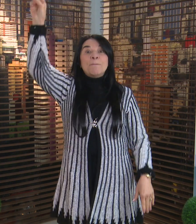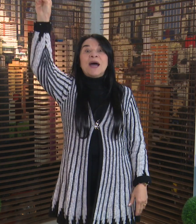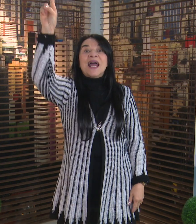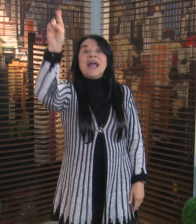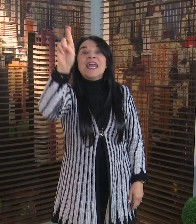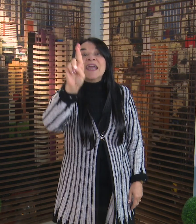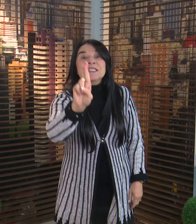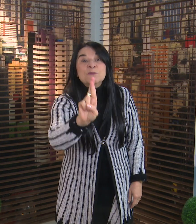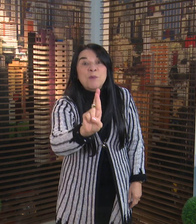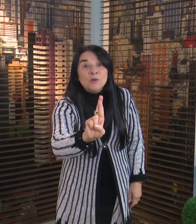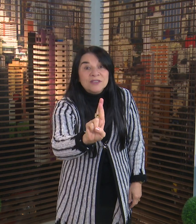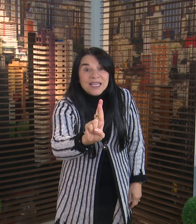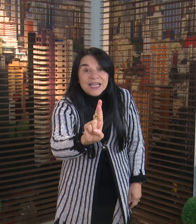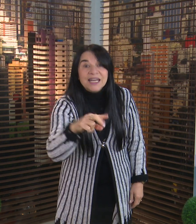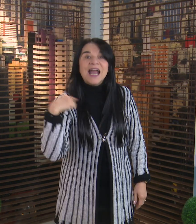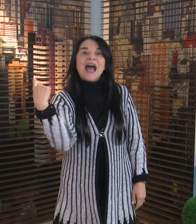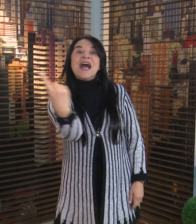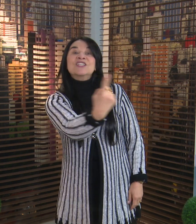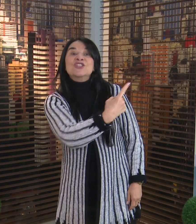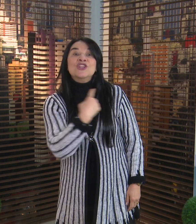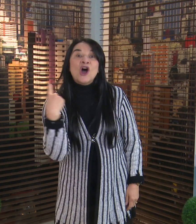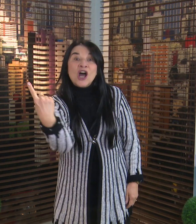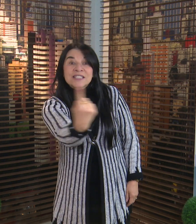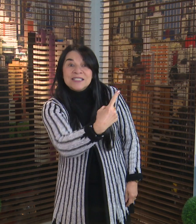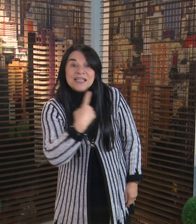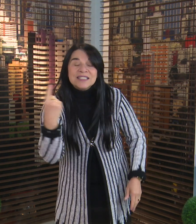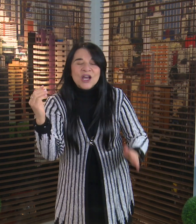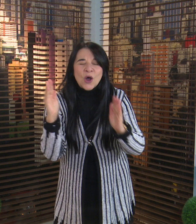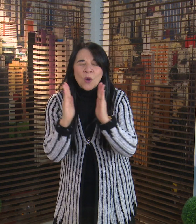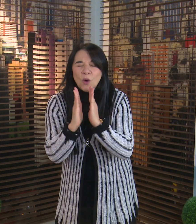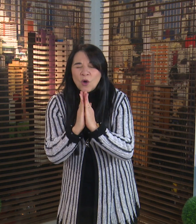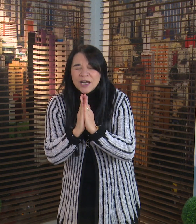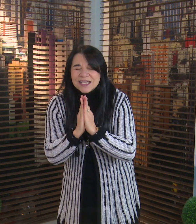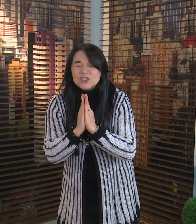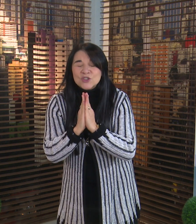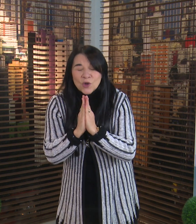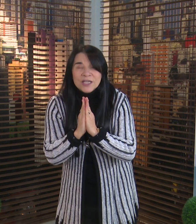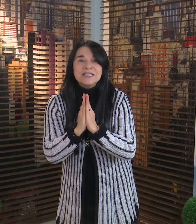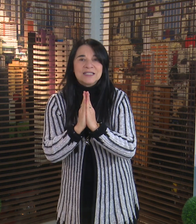para responder às nossas orações.